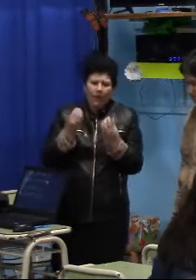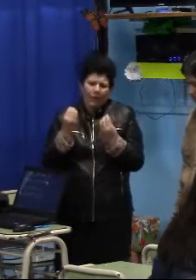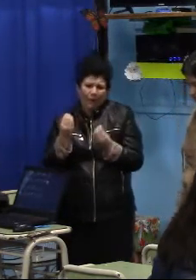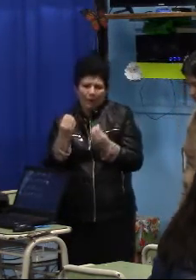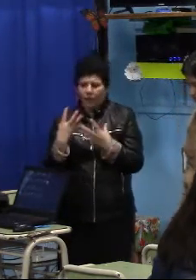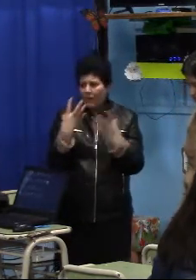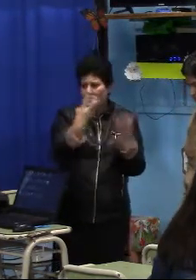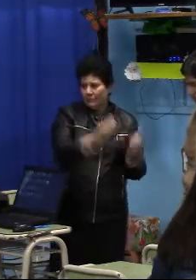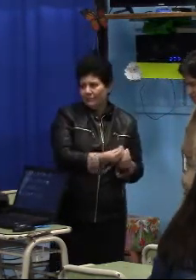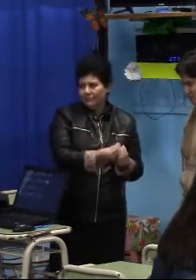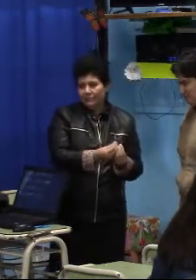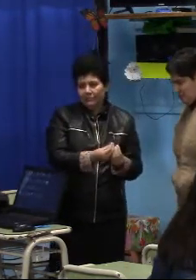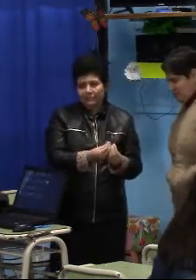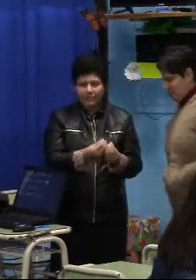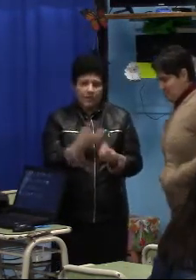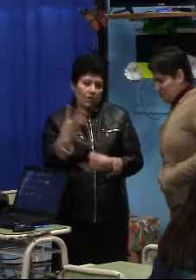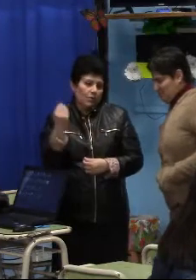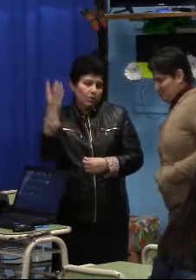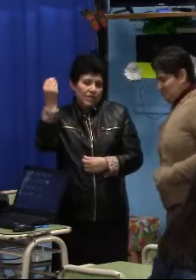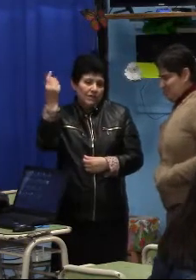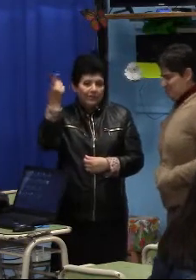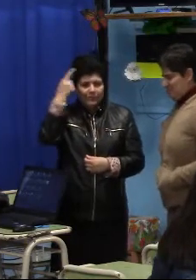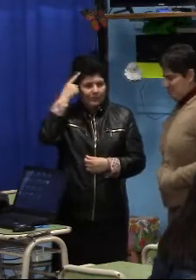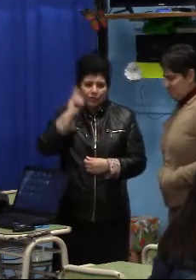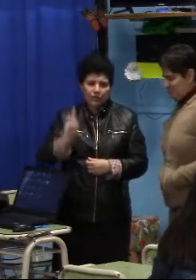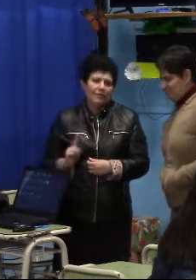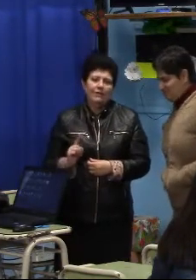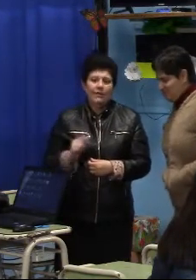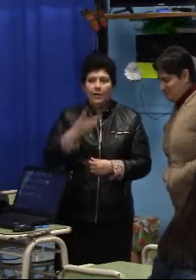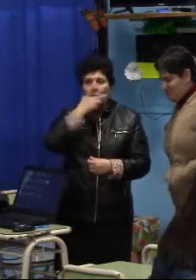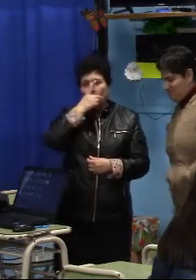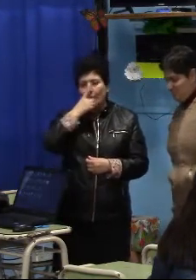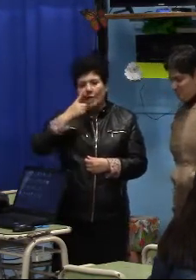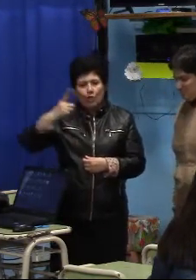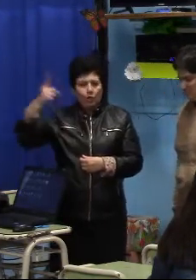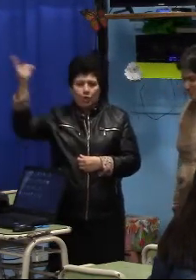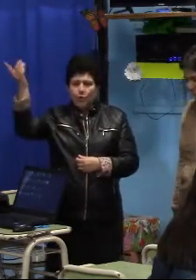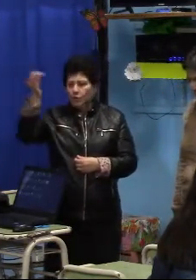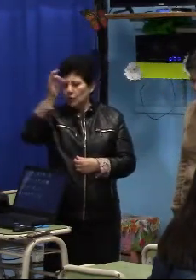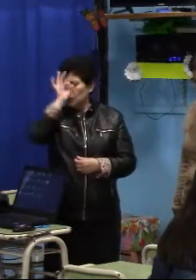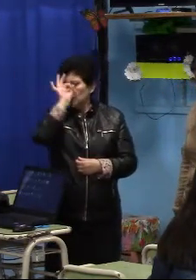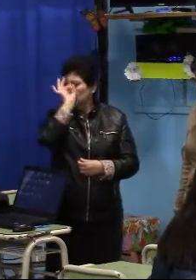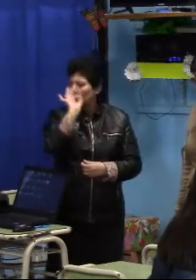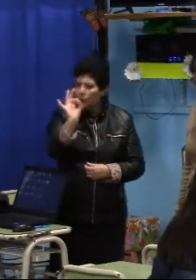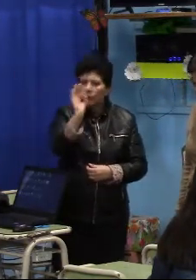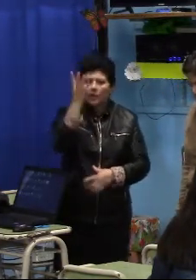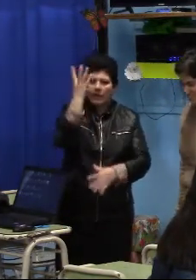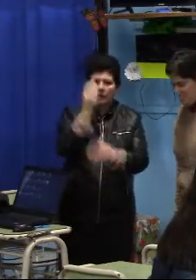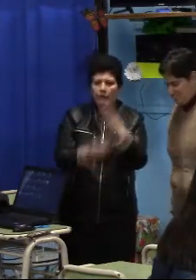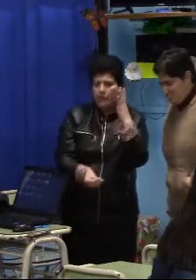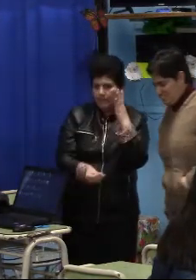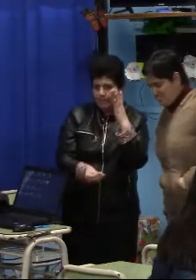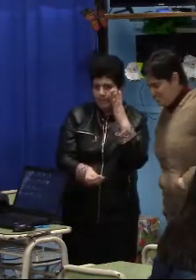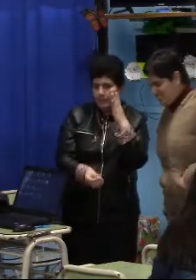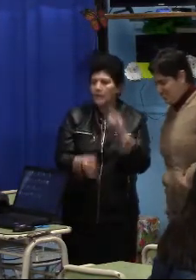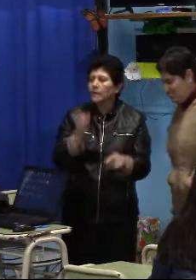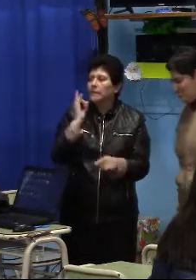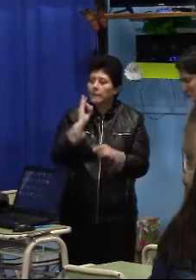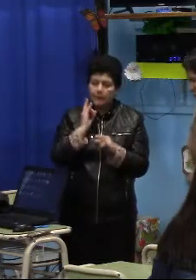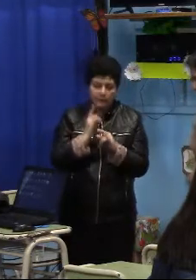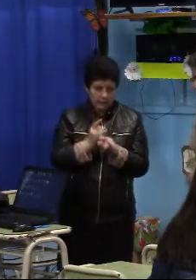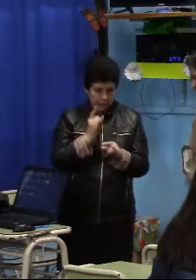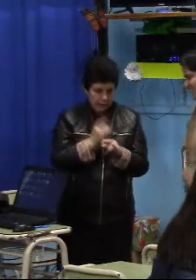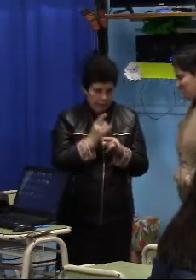a veces no sabe. Pero hay uno que nunca falla. Y siempre está la palabra,